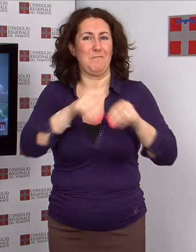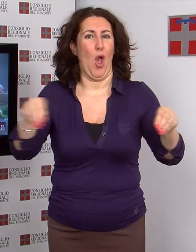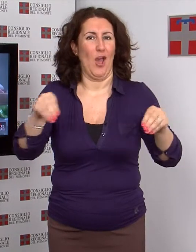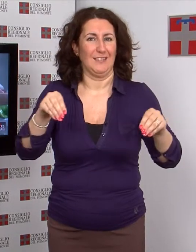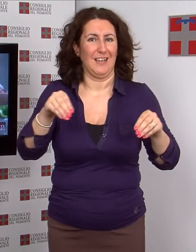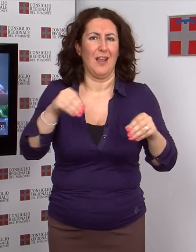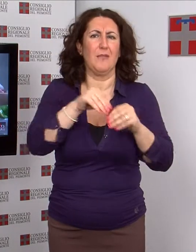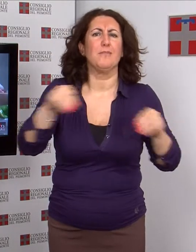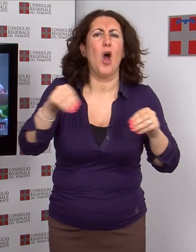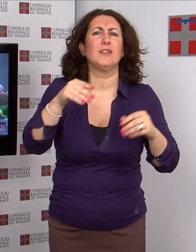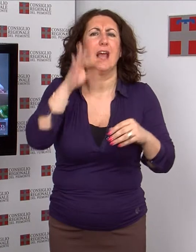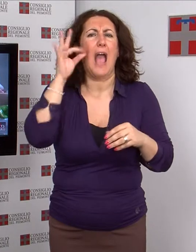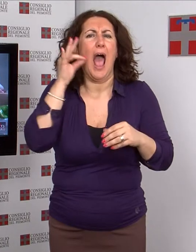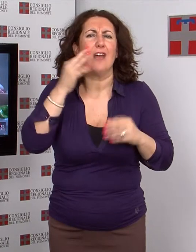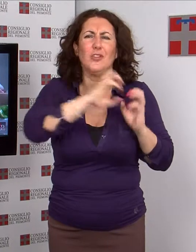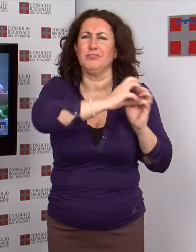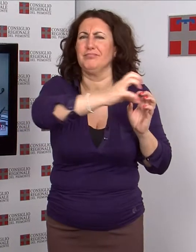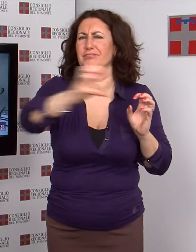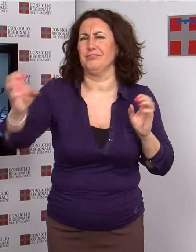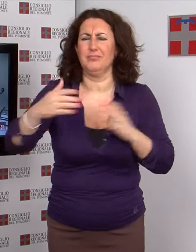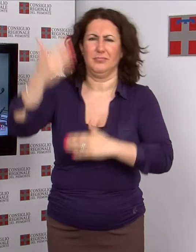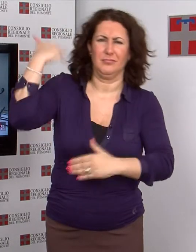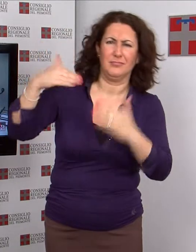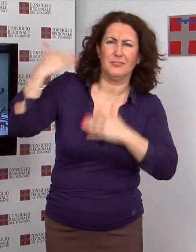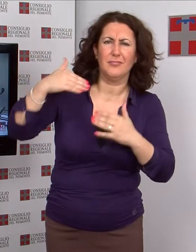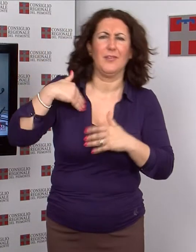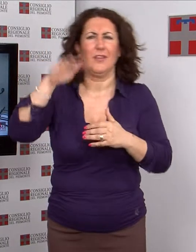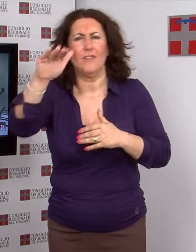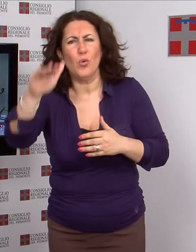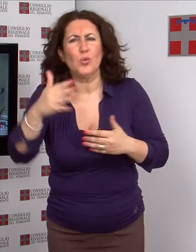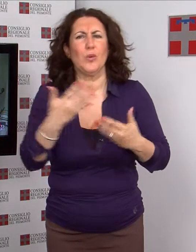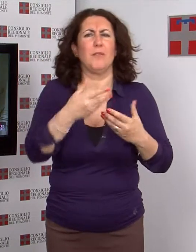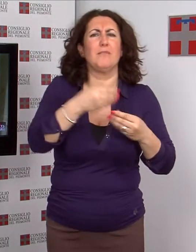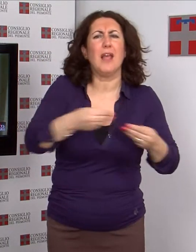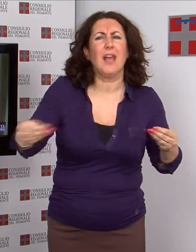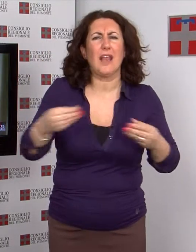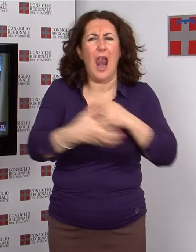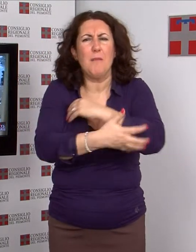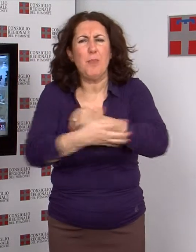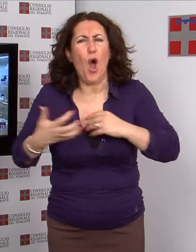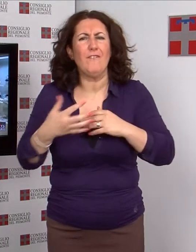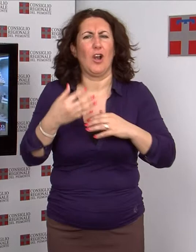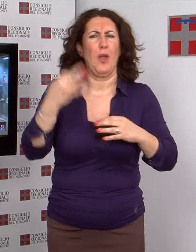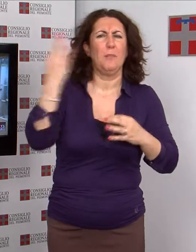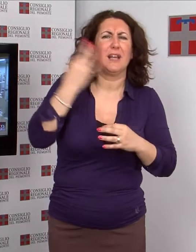e lontani da tempi prossimi e remoti realizzati con materiali poveri e Preziosi con un unico denominatore comune